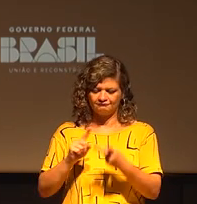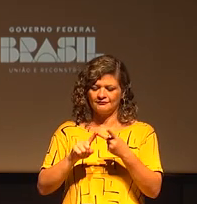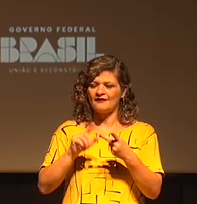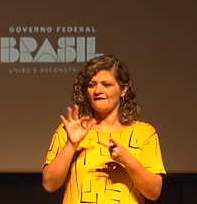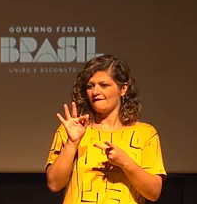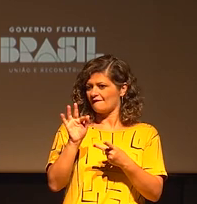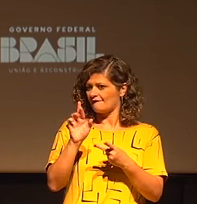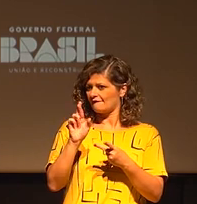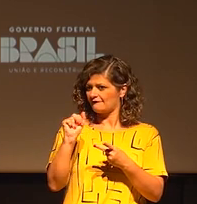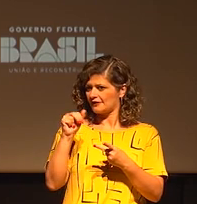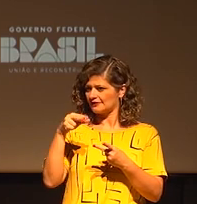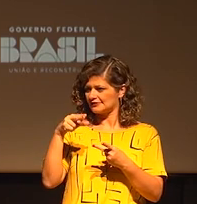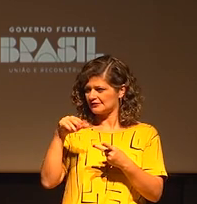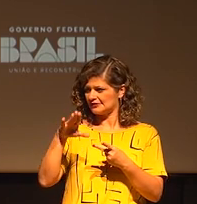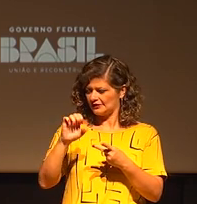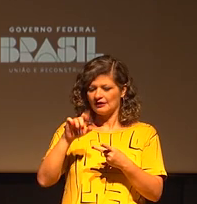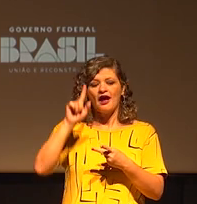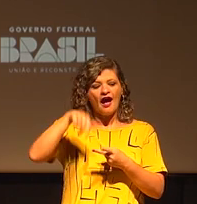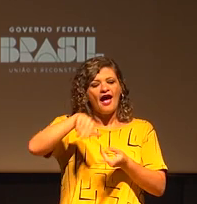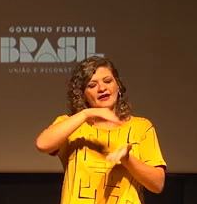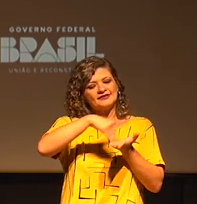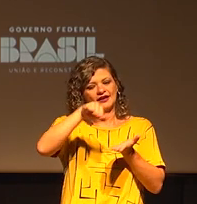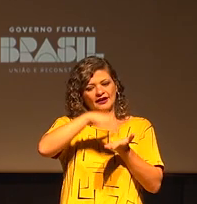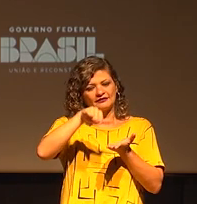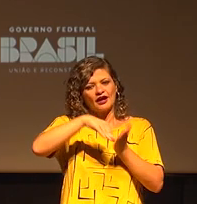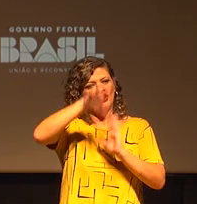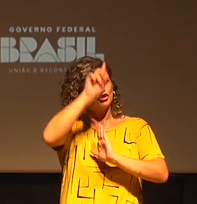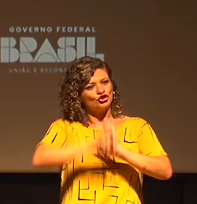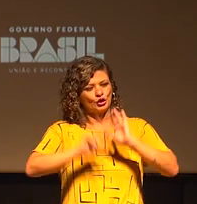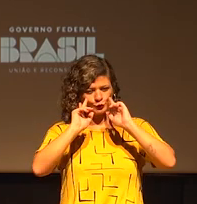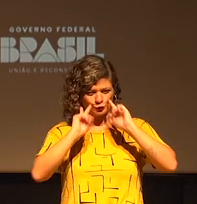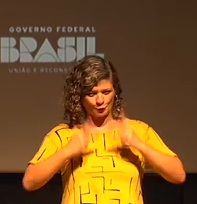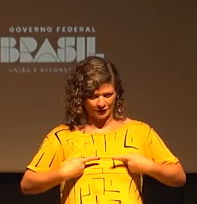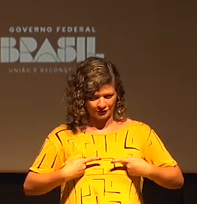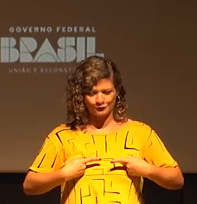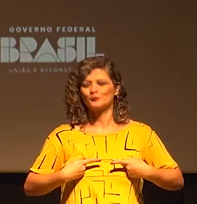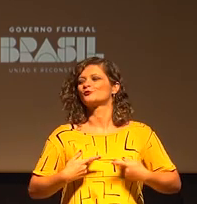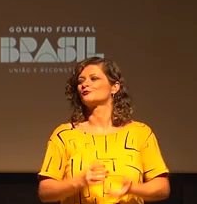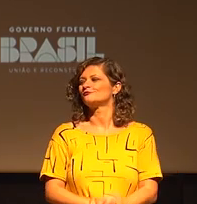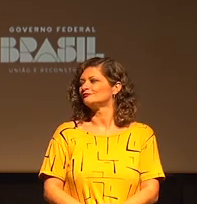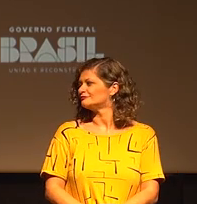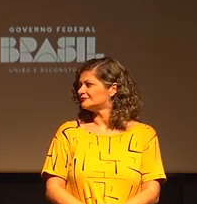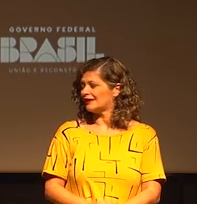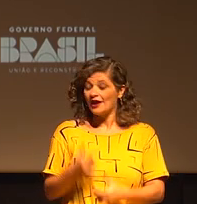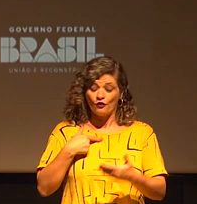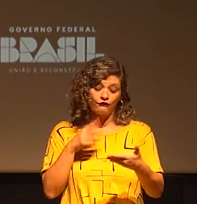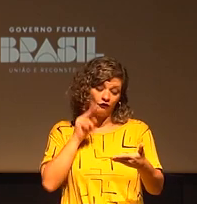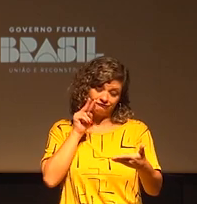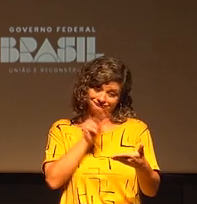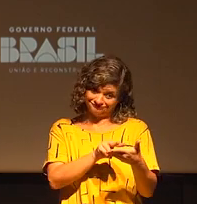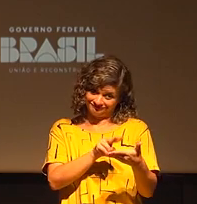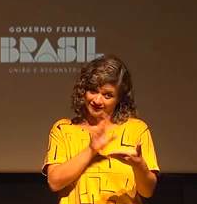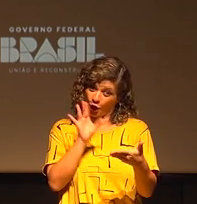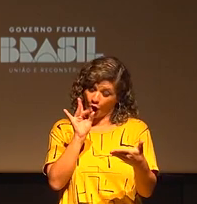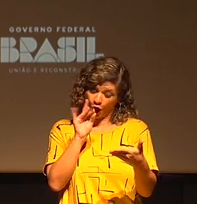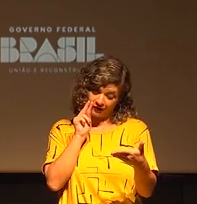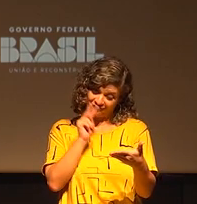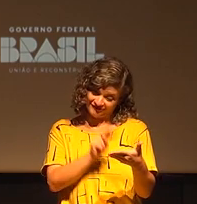Francini da secretaria de direitos humanos né E vou tirar aqui minha colinha gente